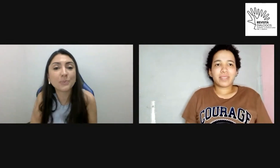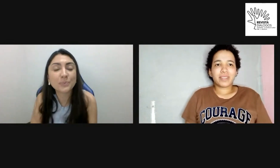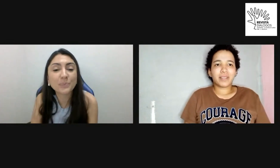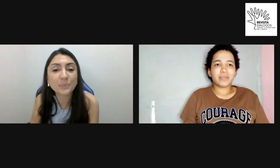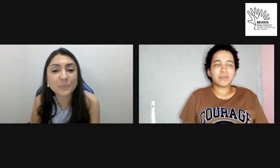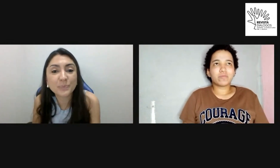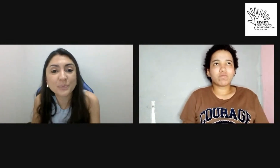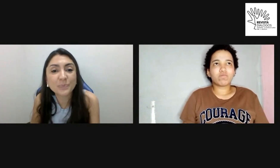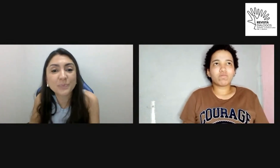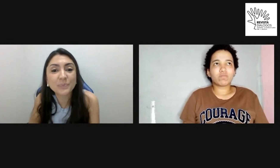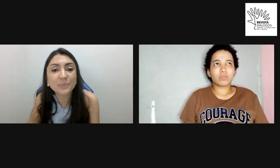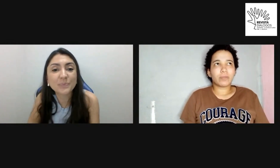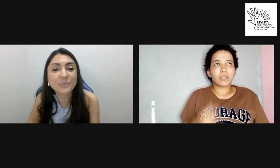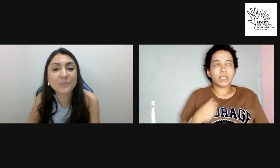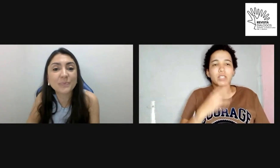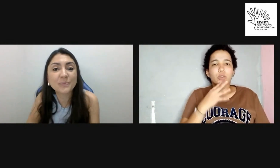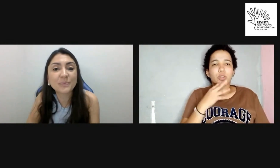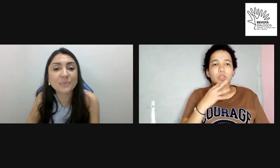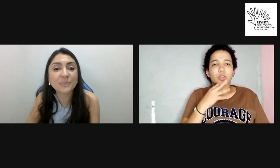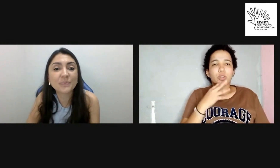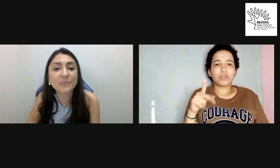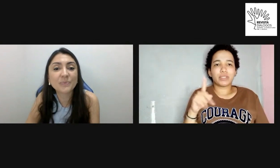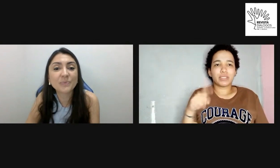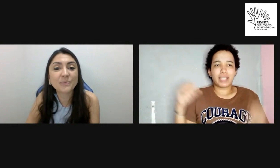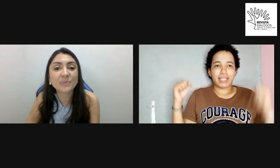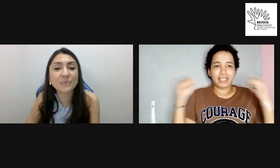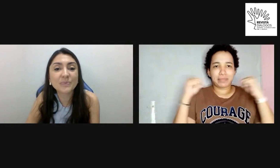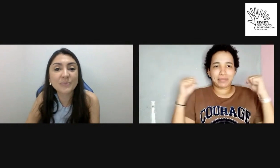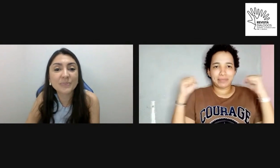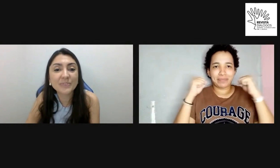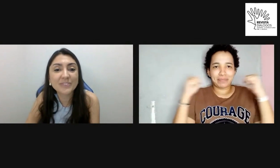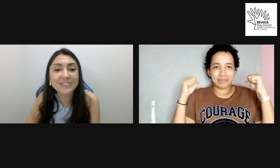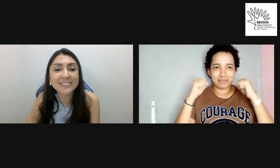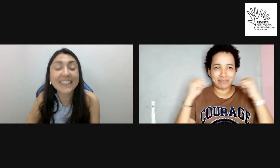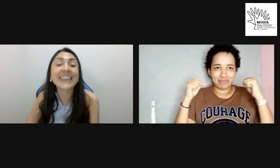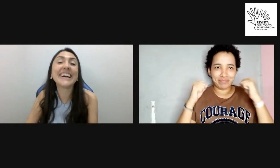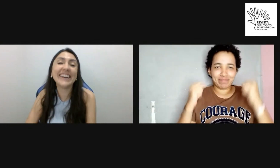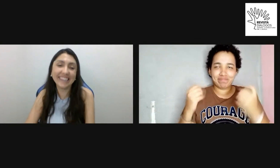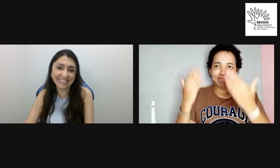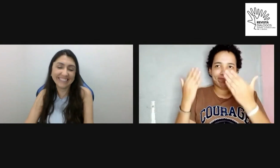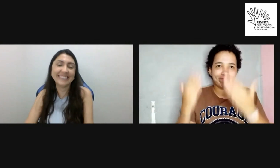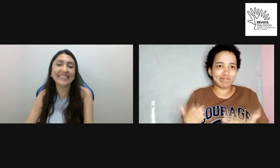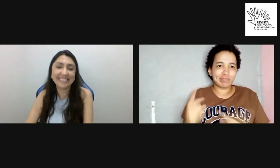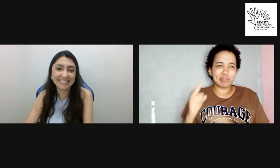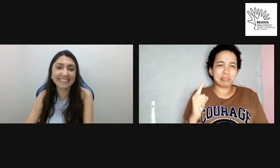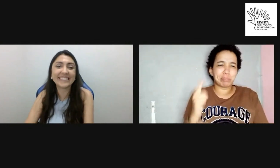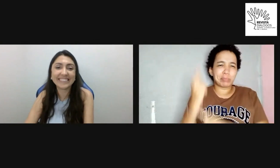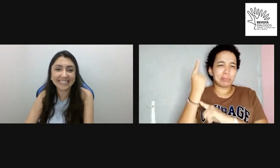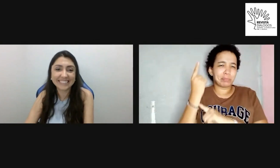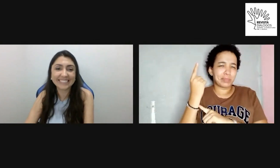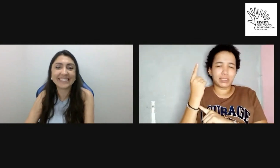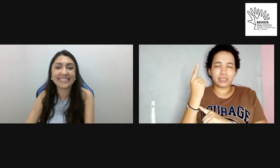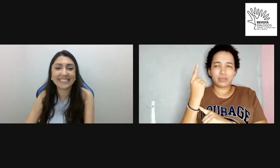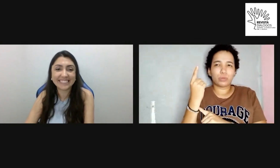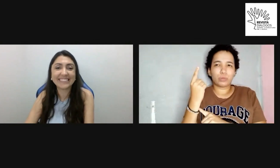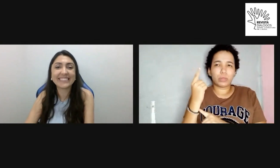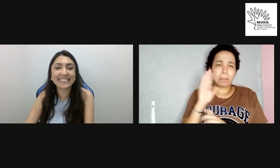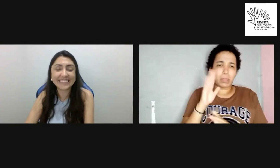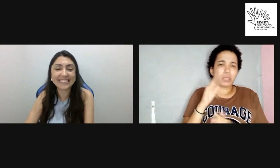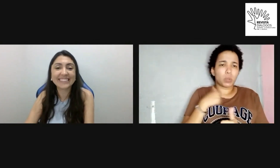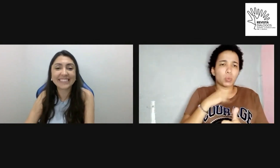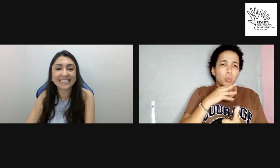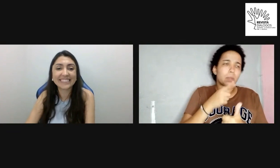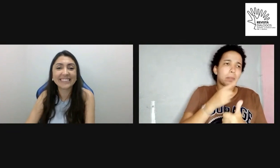Você conhece o professor Kleber? Ele foi o primeiro.